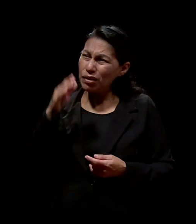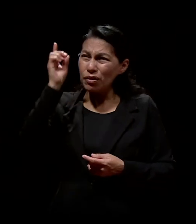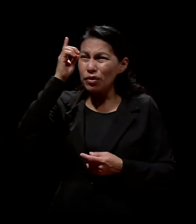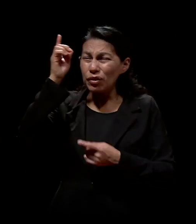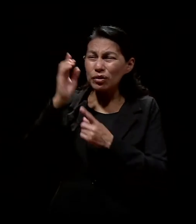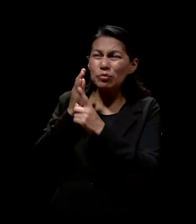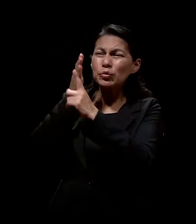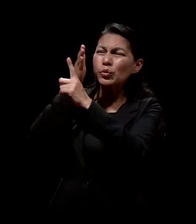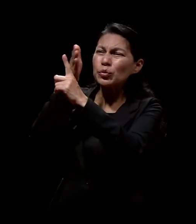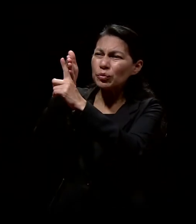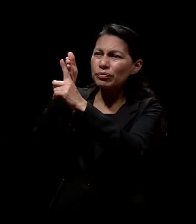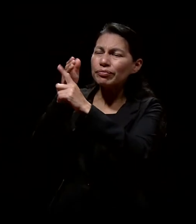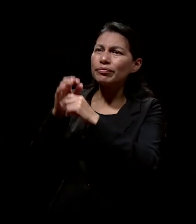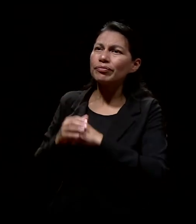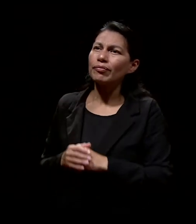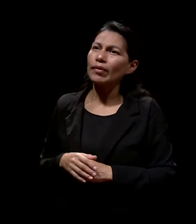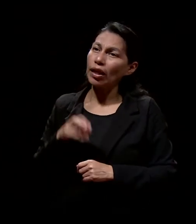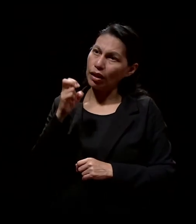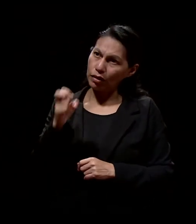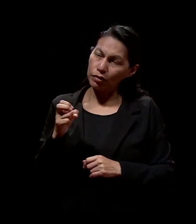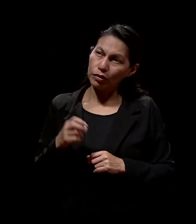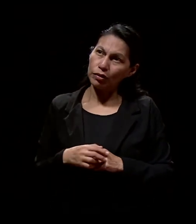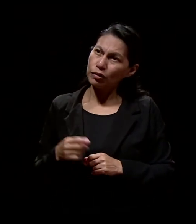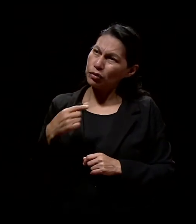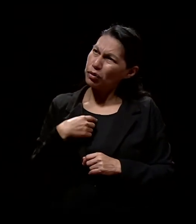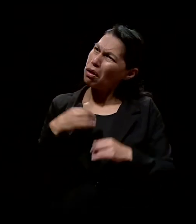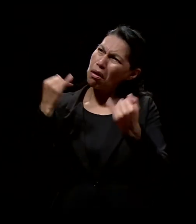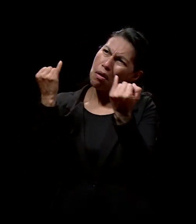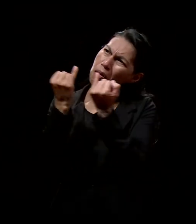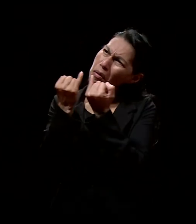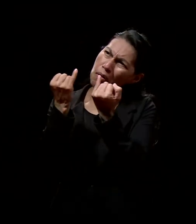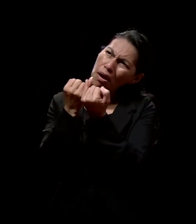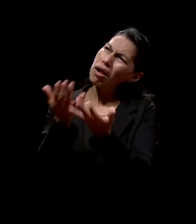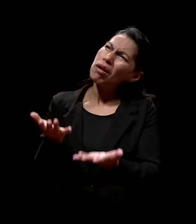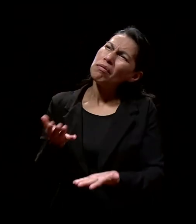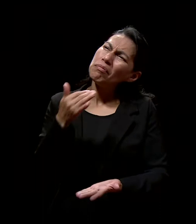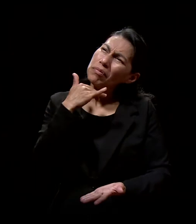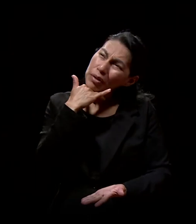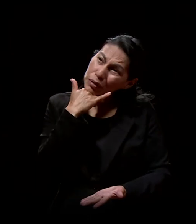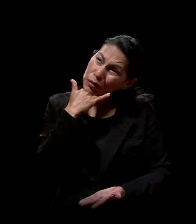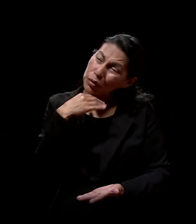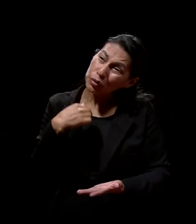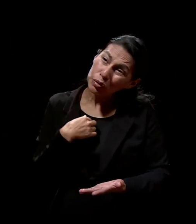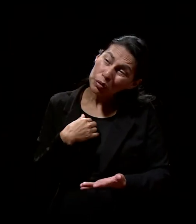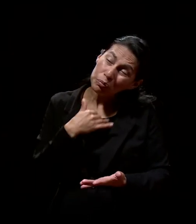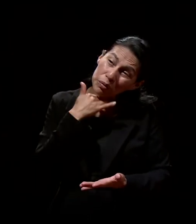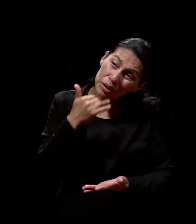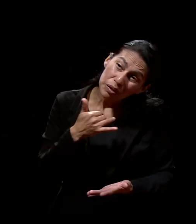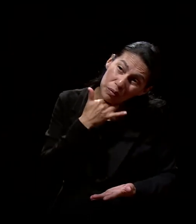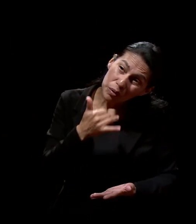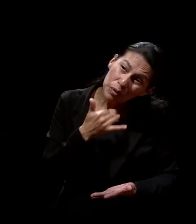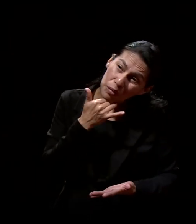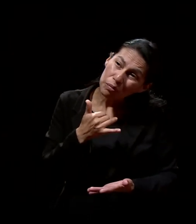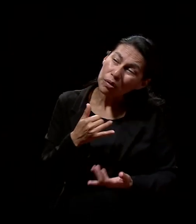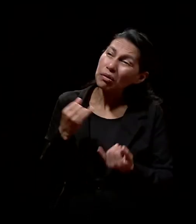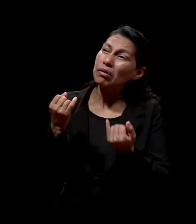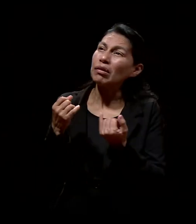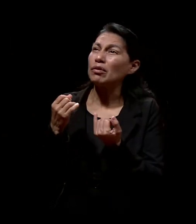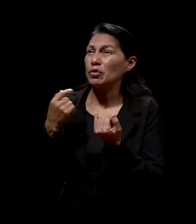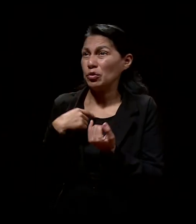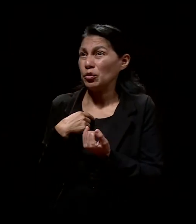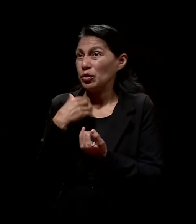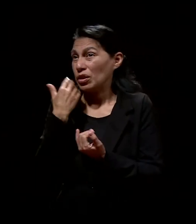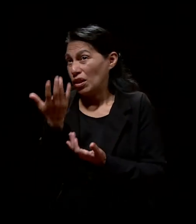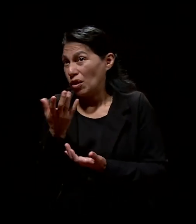saber el propósito de Dios para su vida. Entonces yo dije, yo también, Señor, perdóname si no estoy haciendo lo